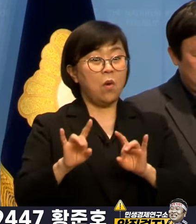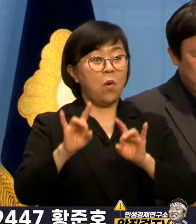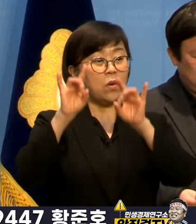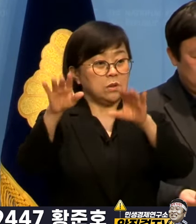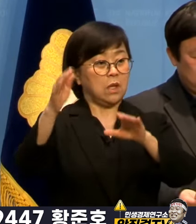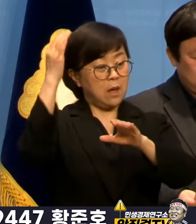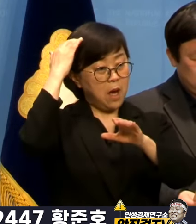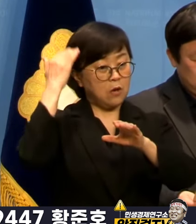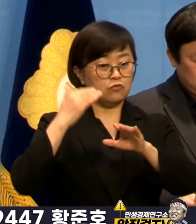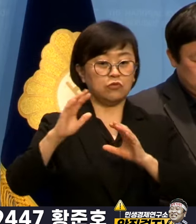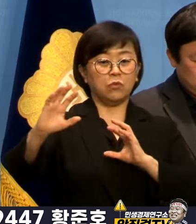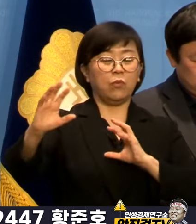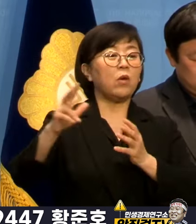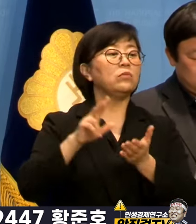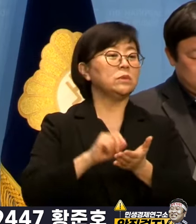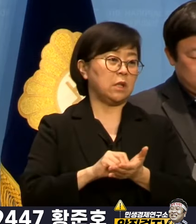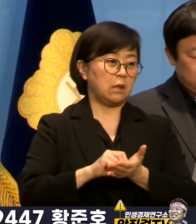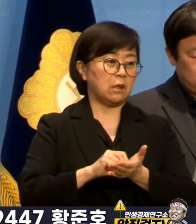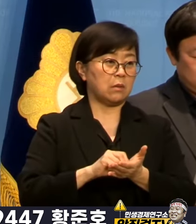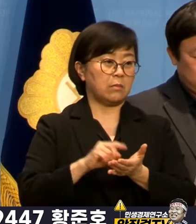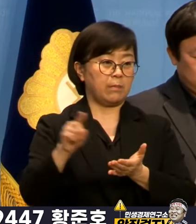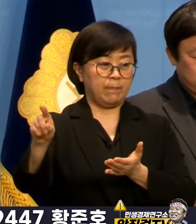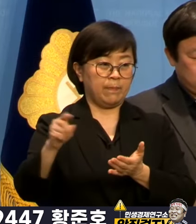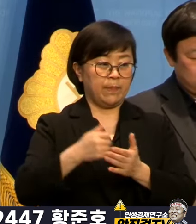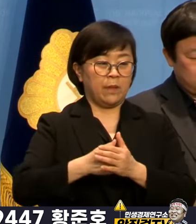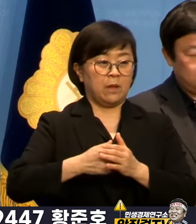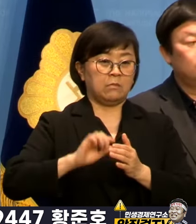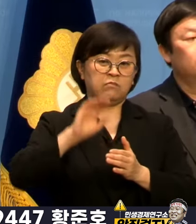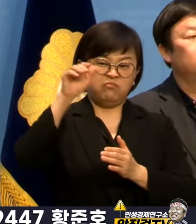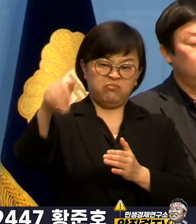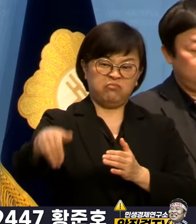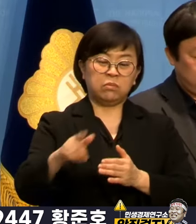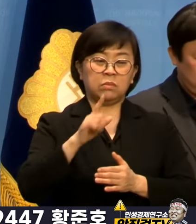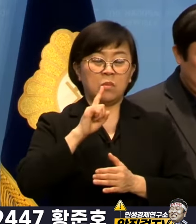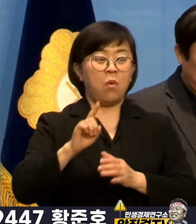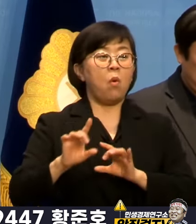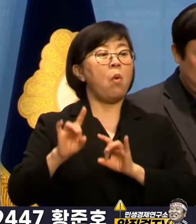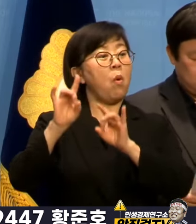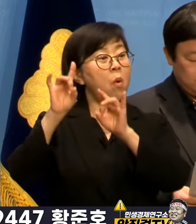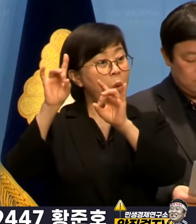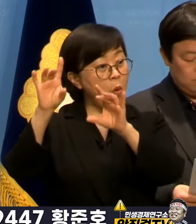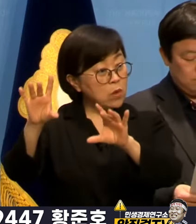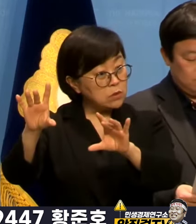호주와 한국 간의 외교 문제로까지 비화되고 있다고 호주